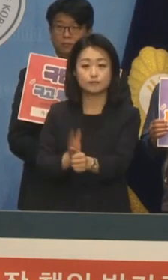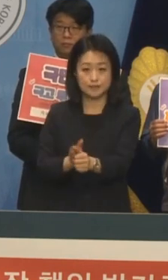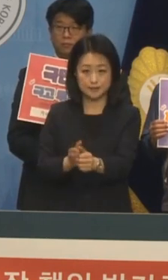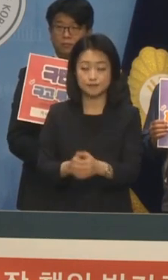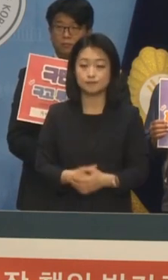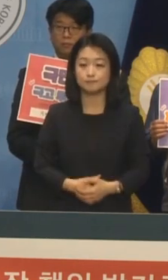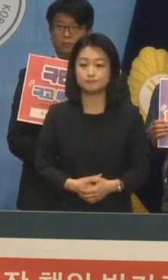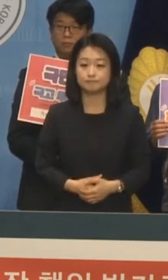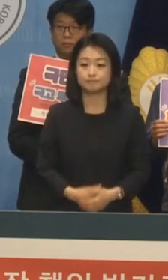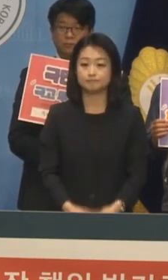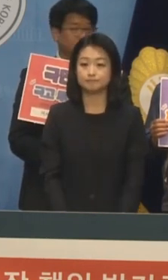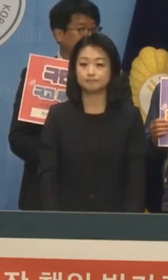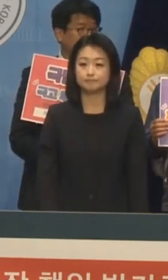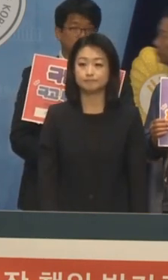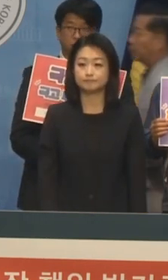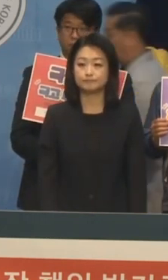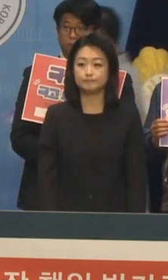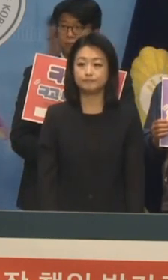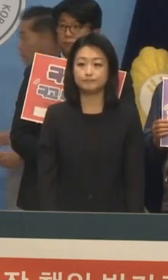촉구합니다.